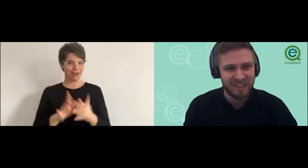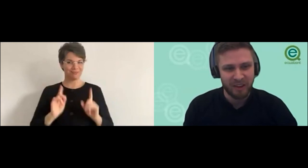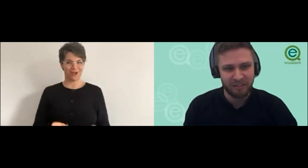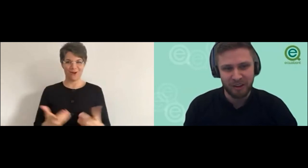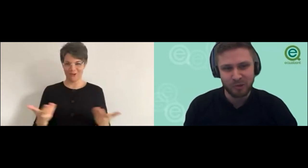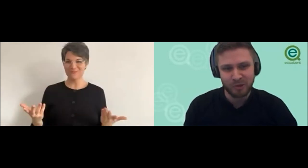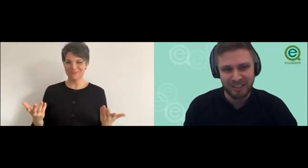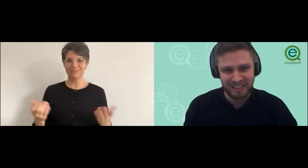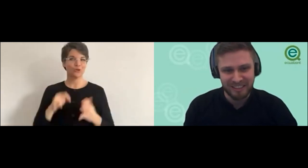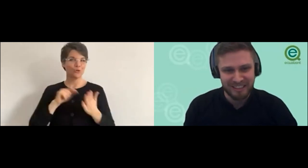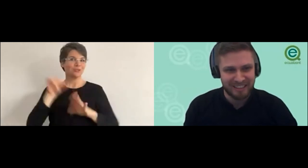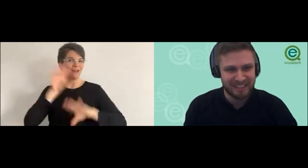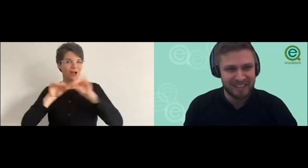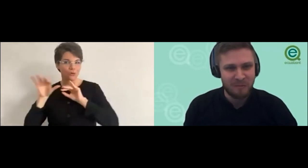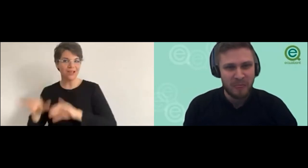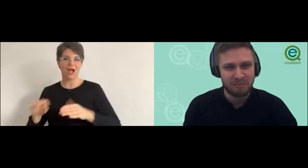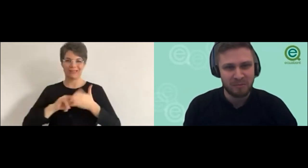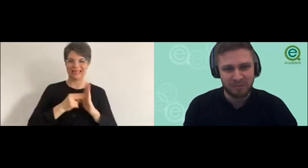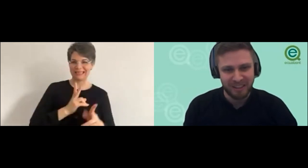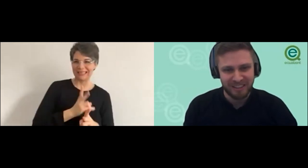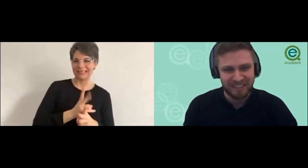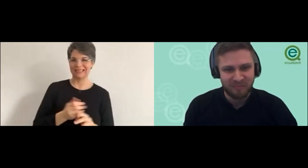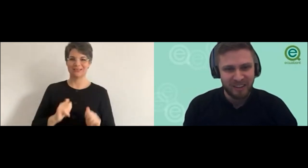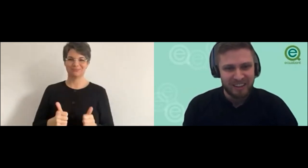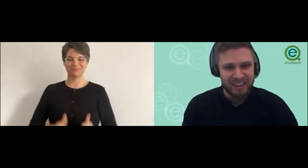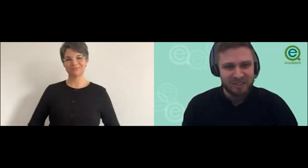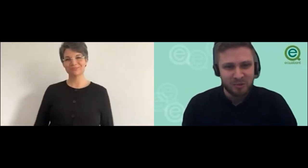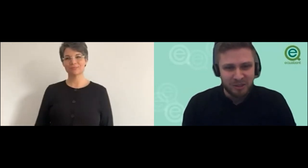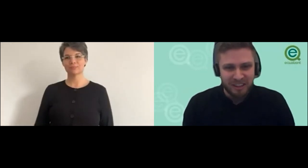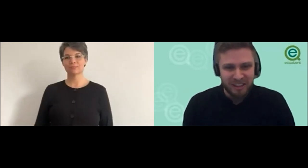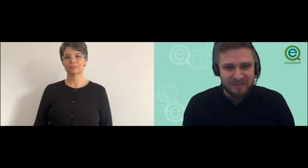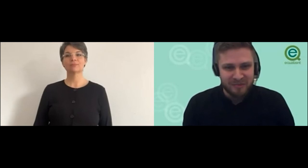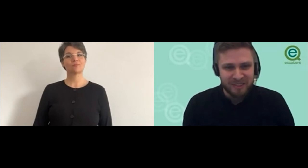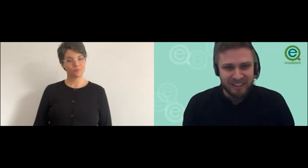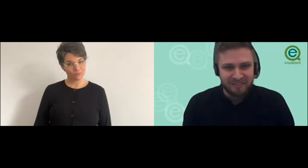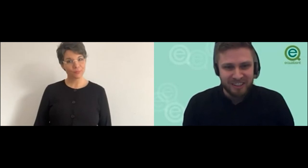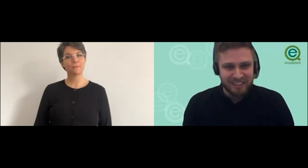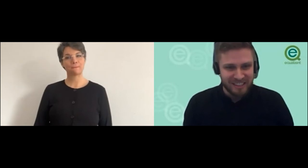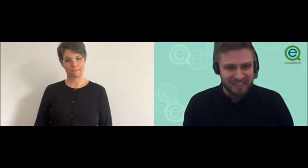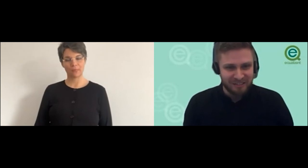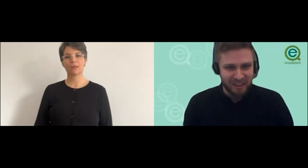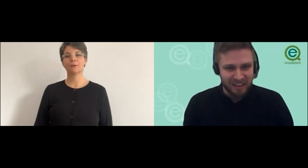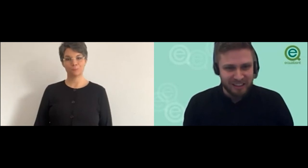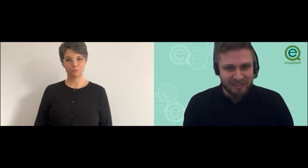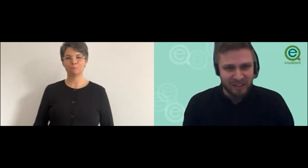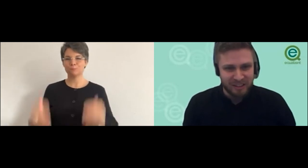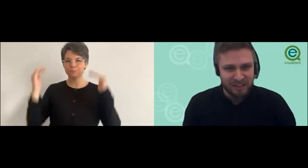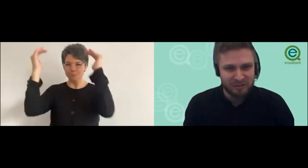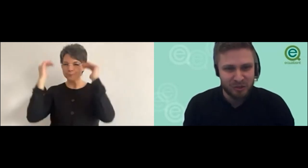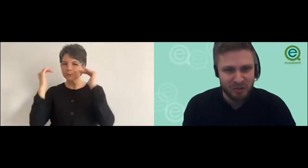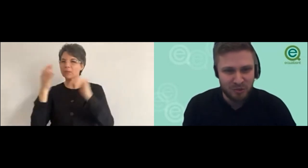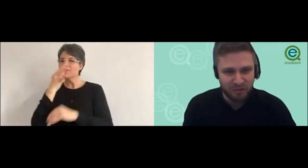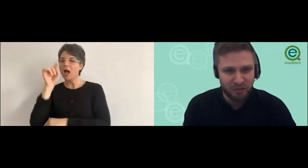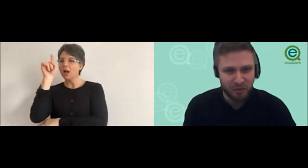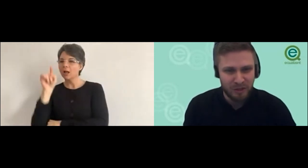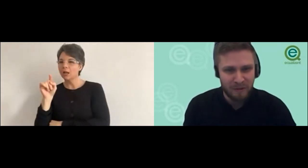richtige Erfahrung und die richtige Technik mitbringt. Gut, dann wäre die nächste Frage